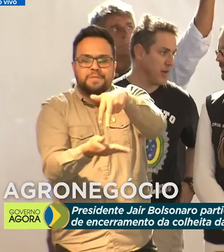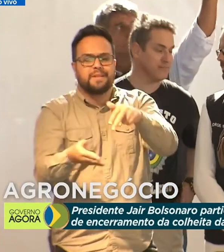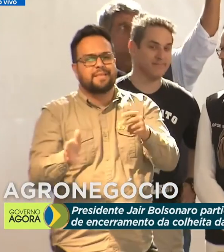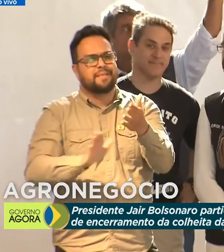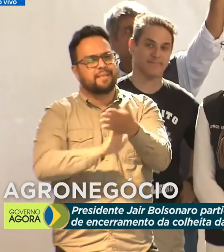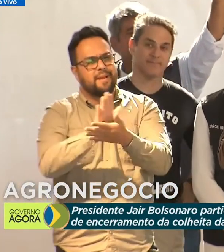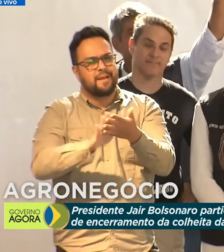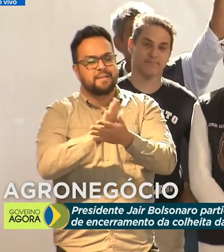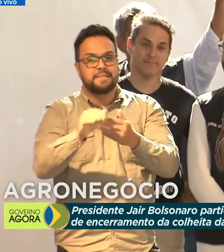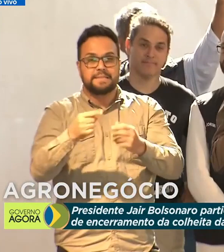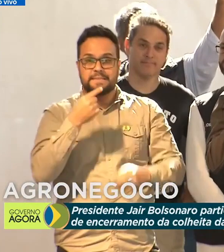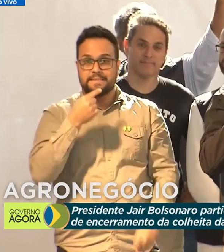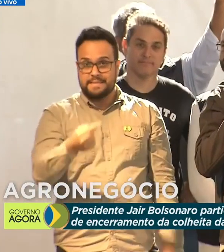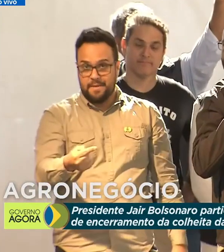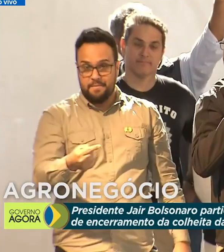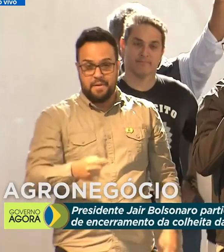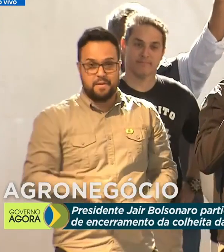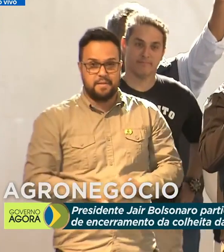Esta semana,